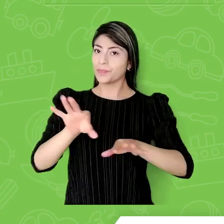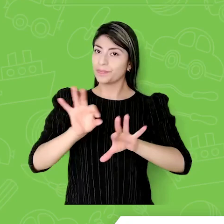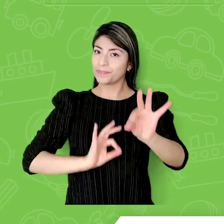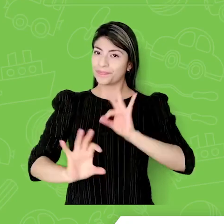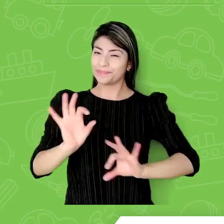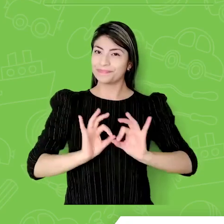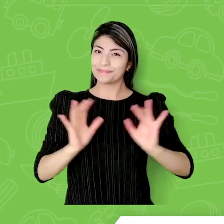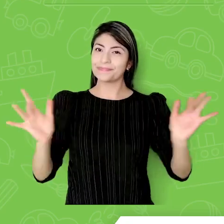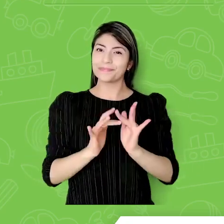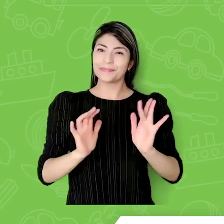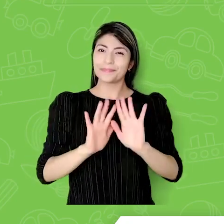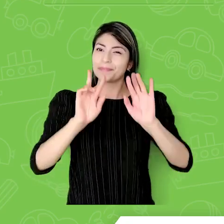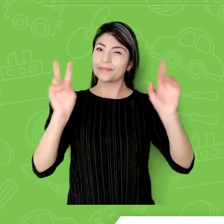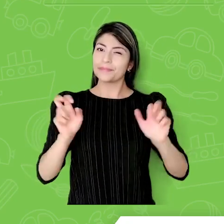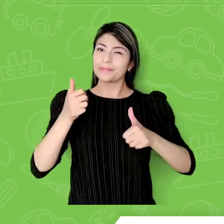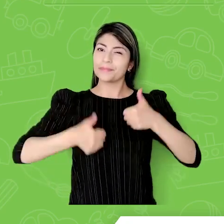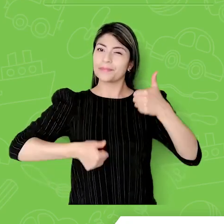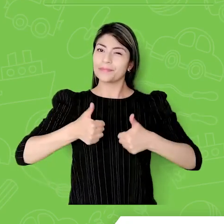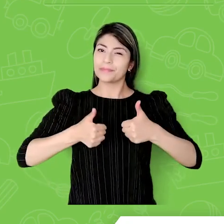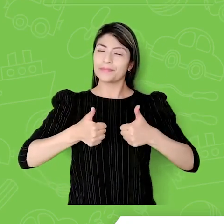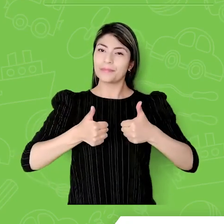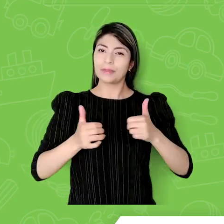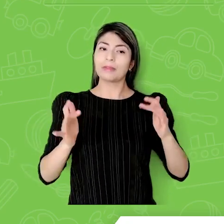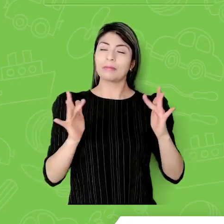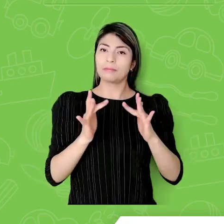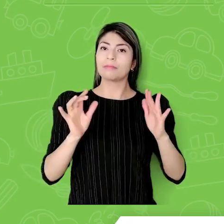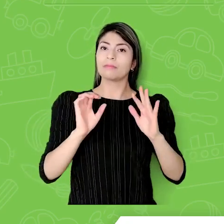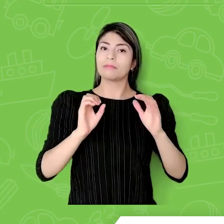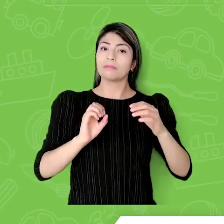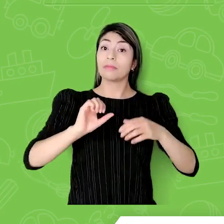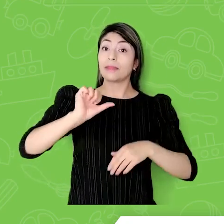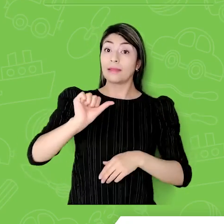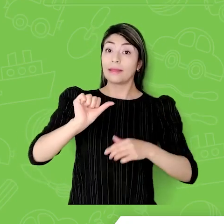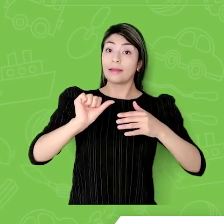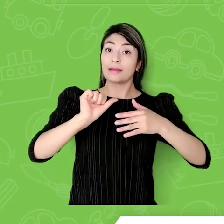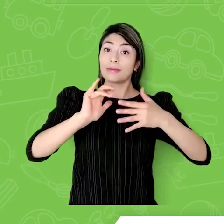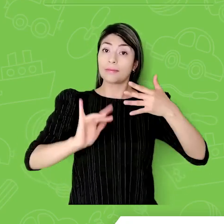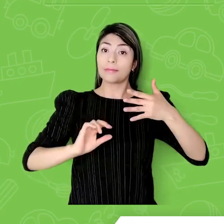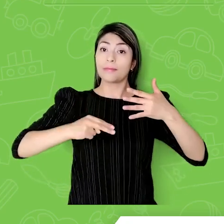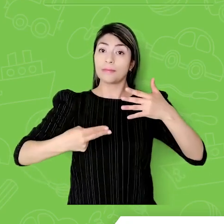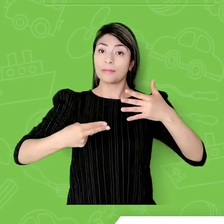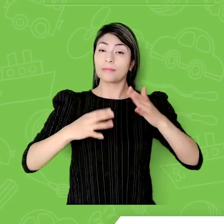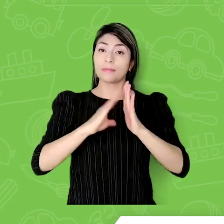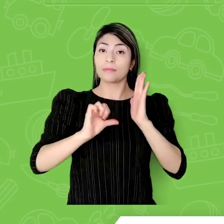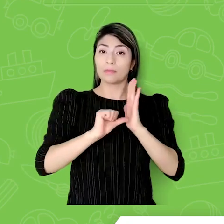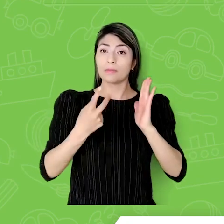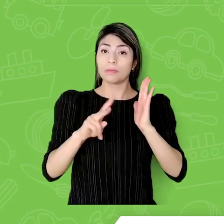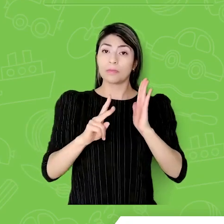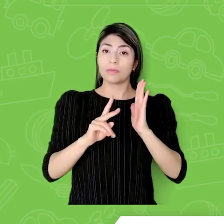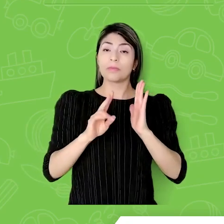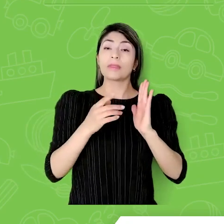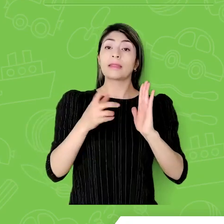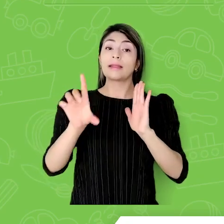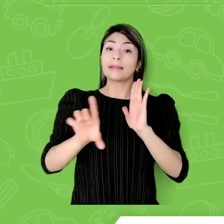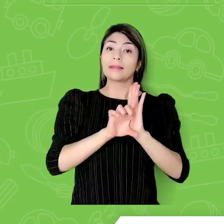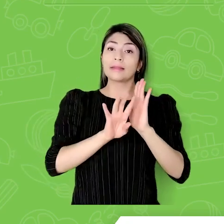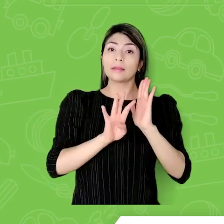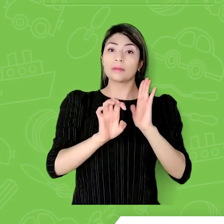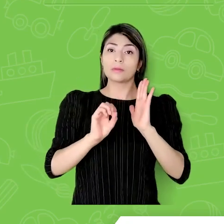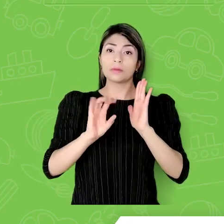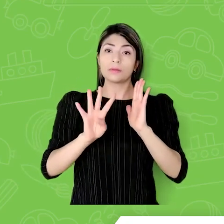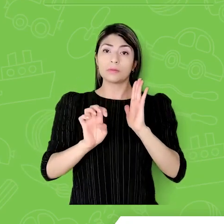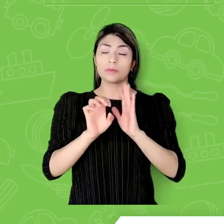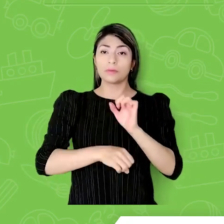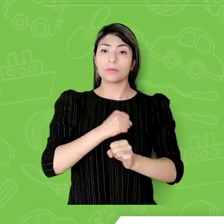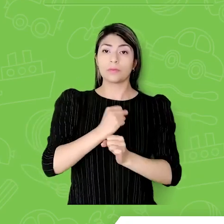selección. En virtud de los preceptos de los literales A y H, del artículo 12 de la Ley 909 de